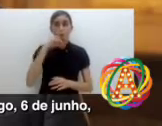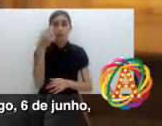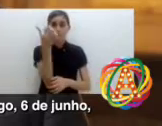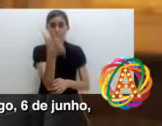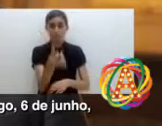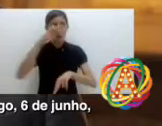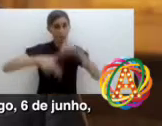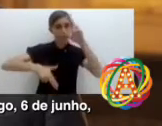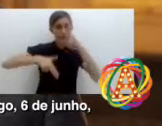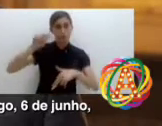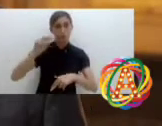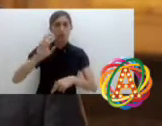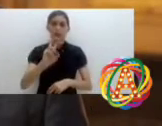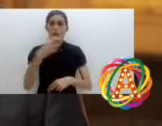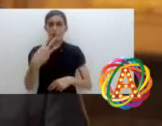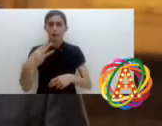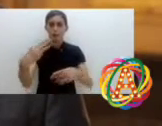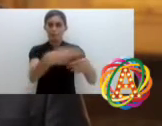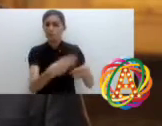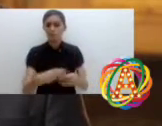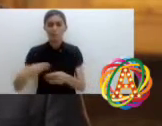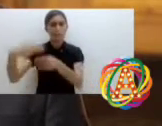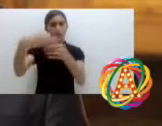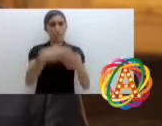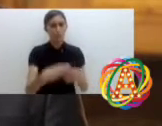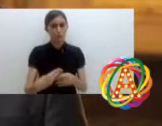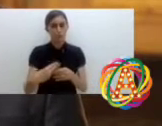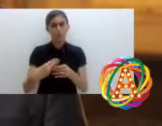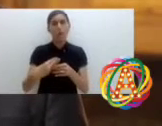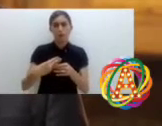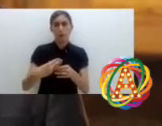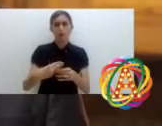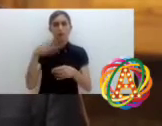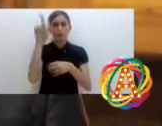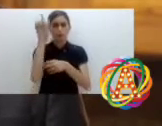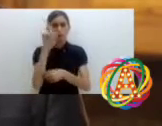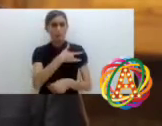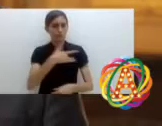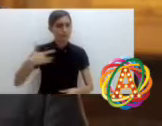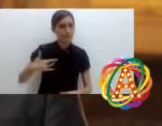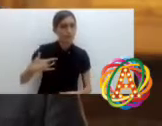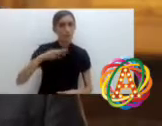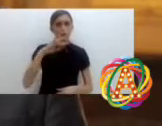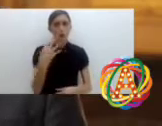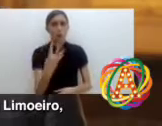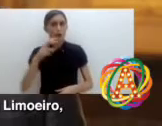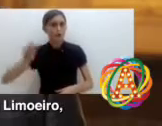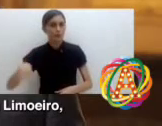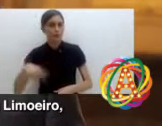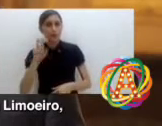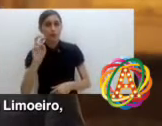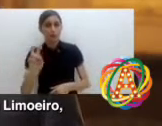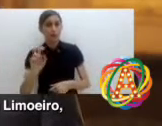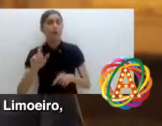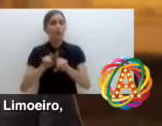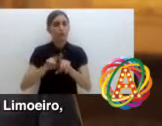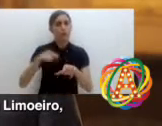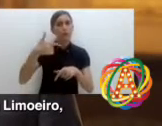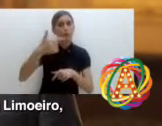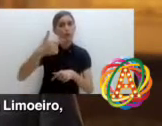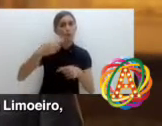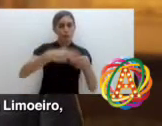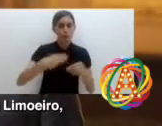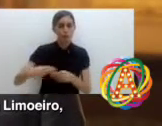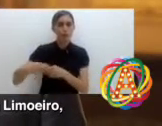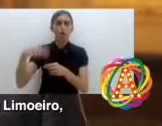o domingo, 6 de junho, os 53 municípios das GERES 4 e 5 e mais 12